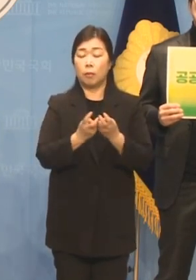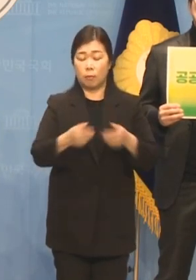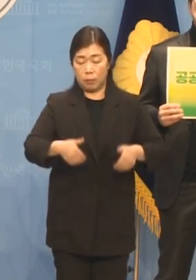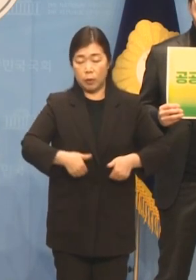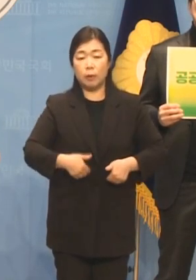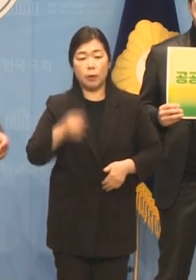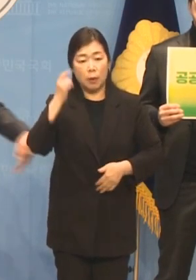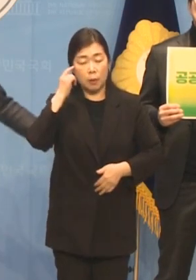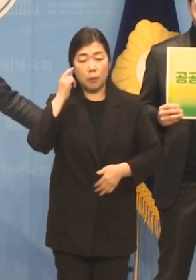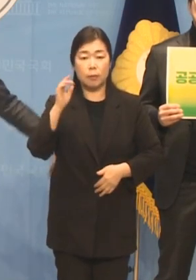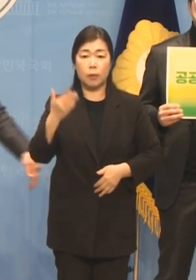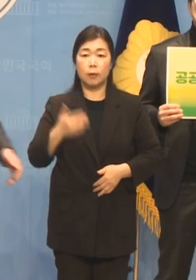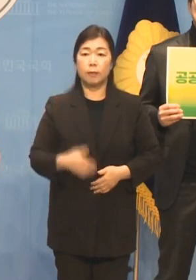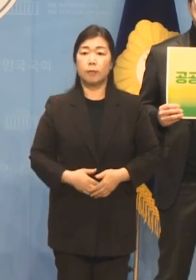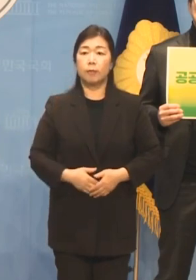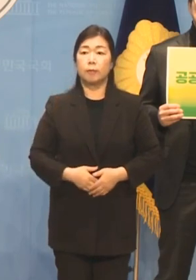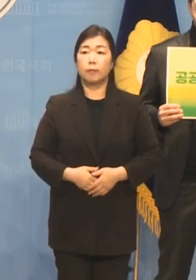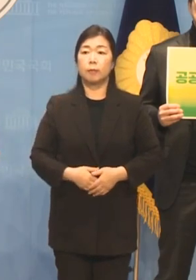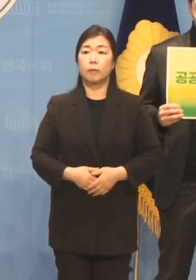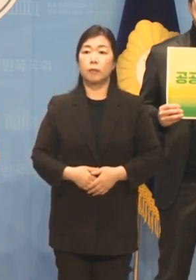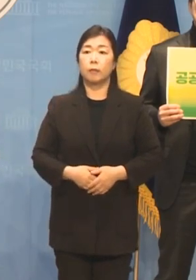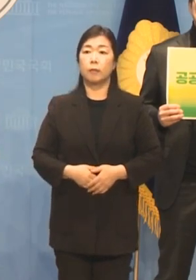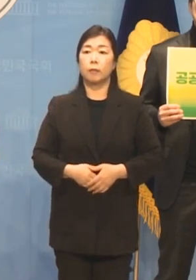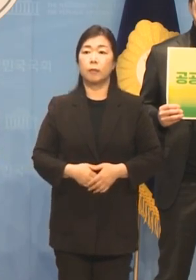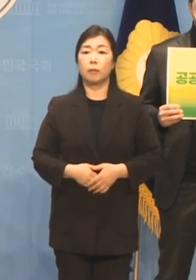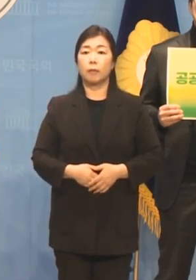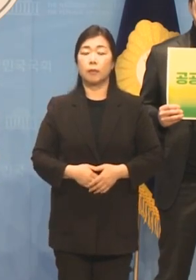필요한 상황이라고 할 수 있을 것 같습니다.